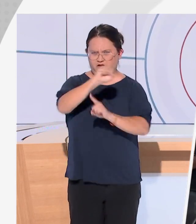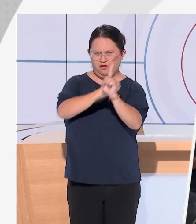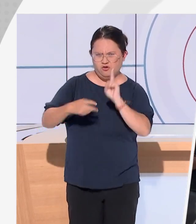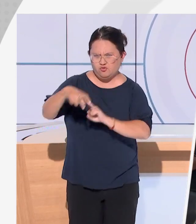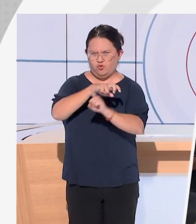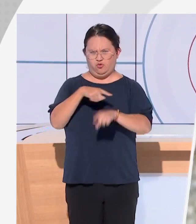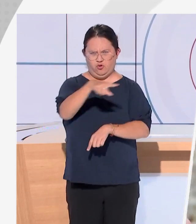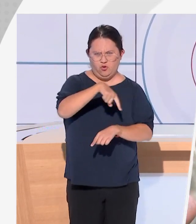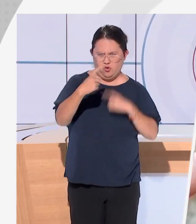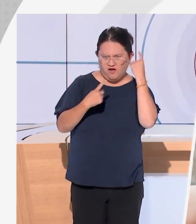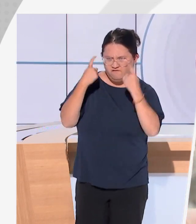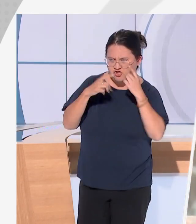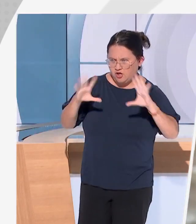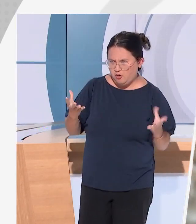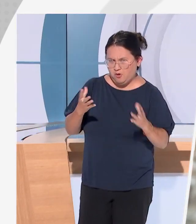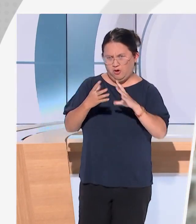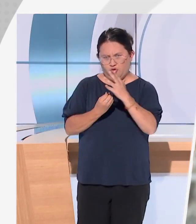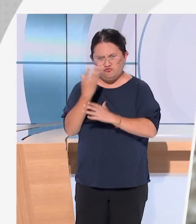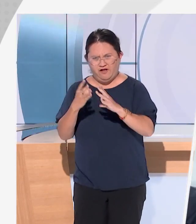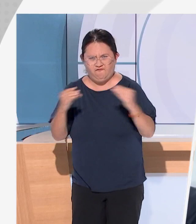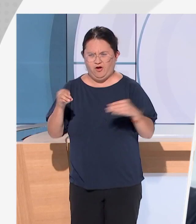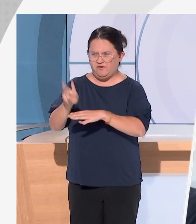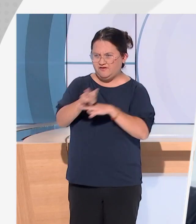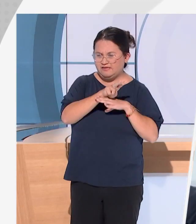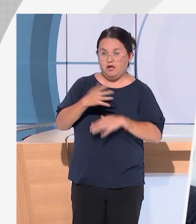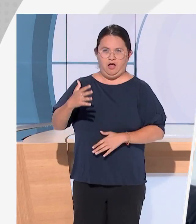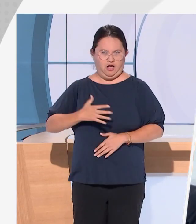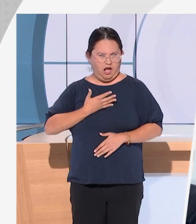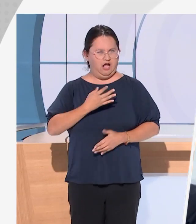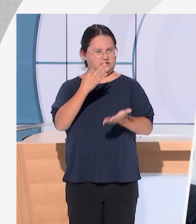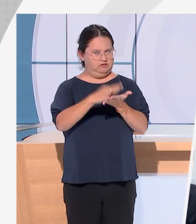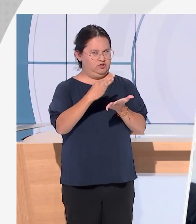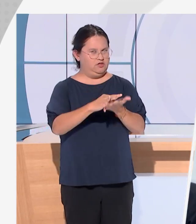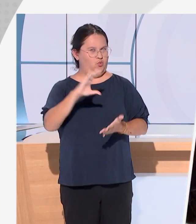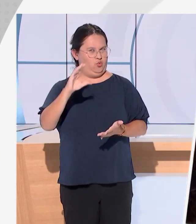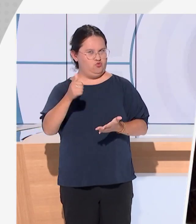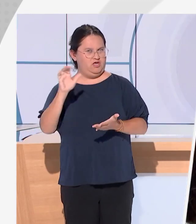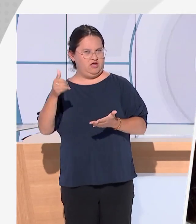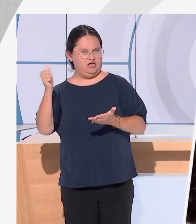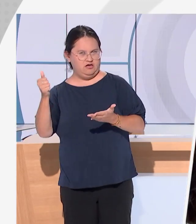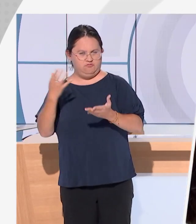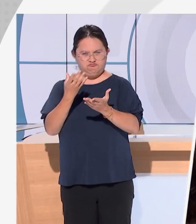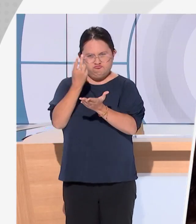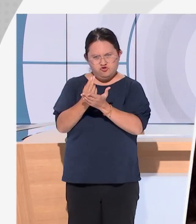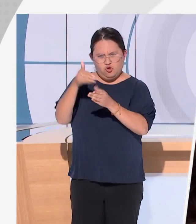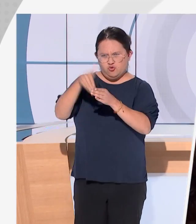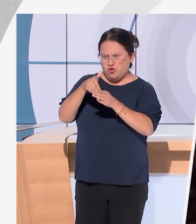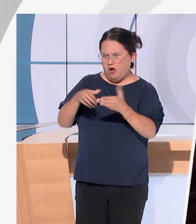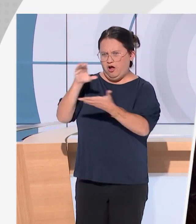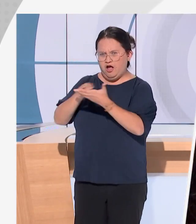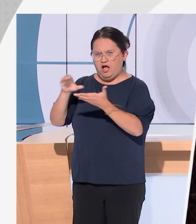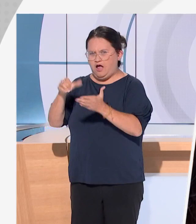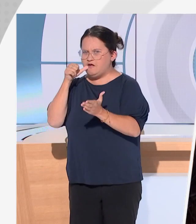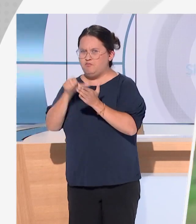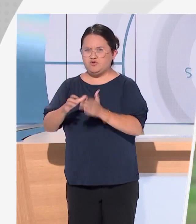C'est sans doute le numérique qui va le permettre avec cette nouvelle application. Elle permet, à partir de cartes postales, de photos ou de documents